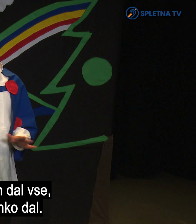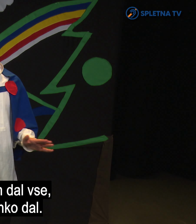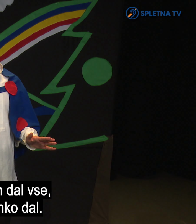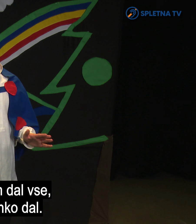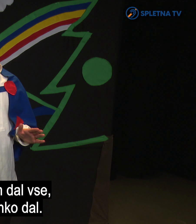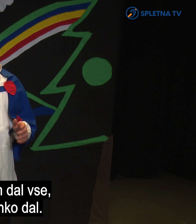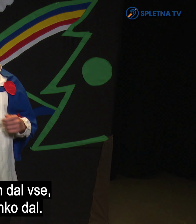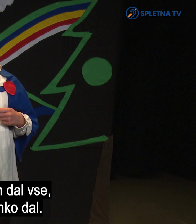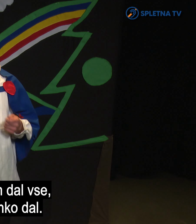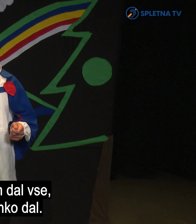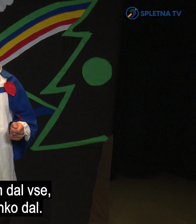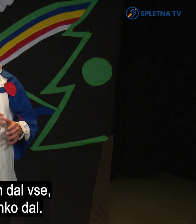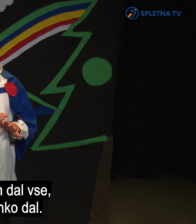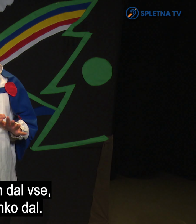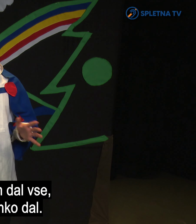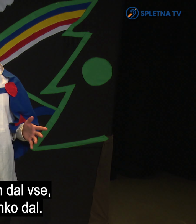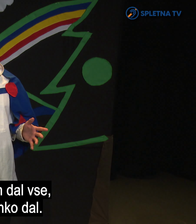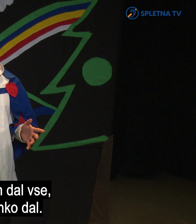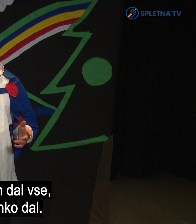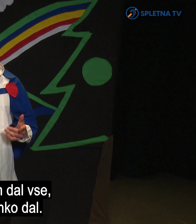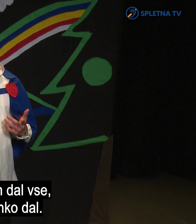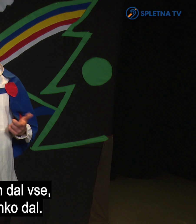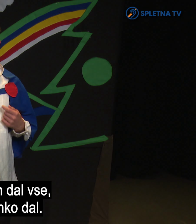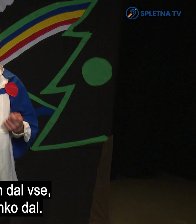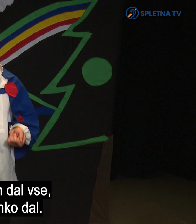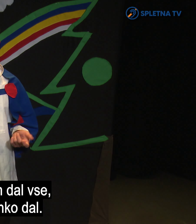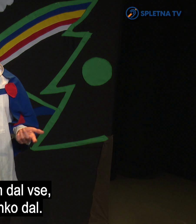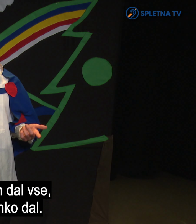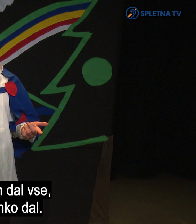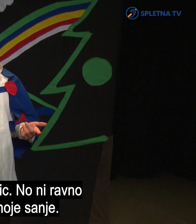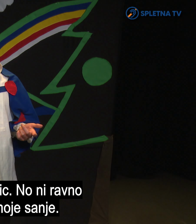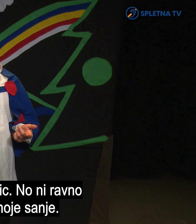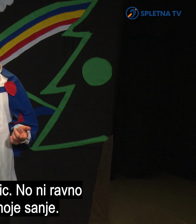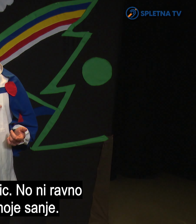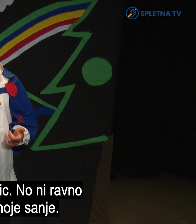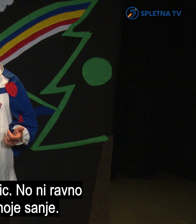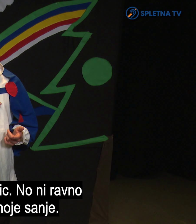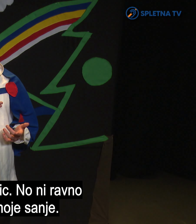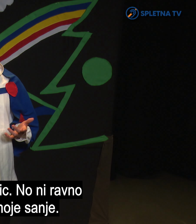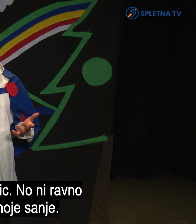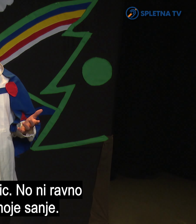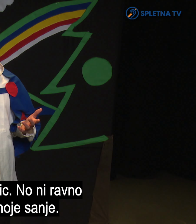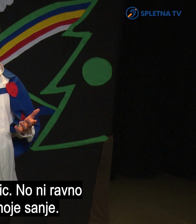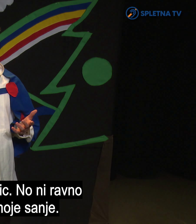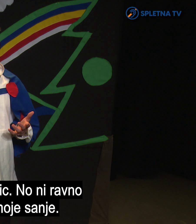Na odru sem dal vse, kar sem lahko dal, ker to je moj